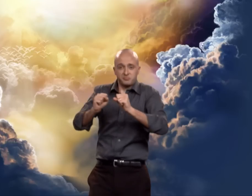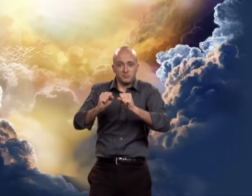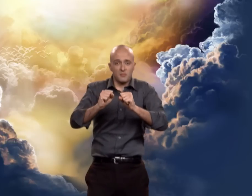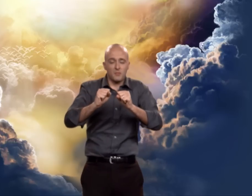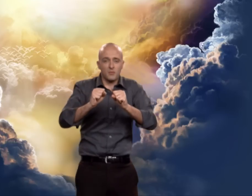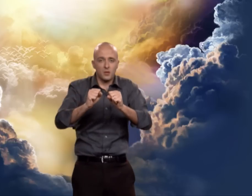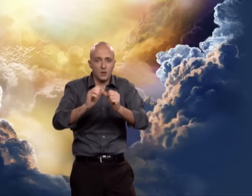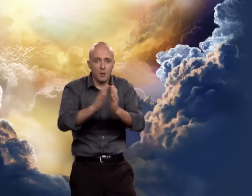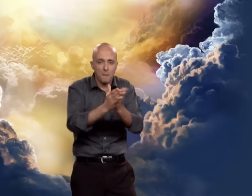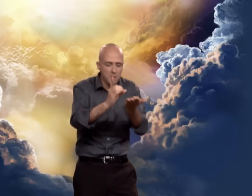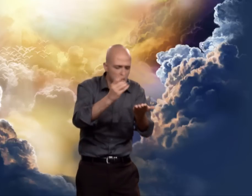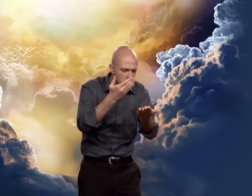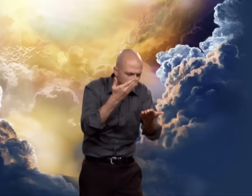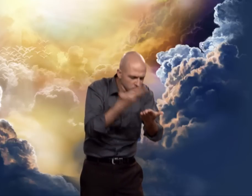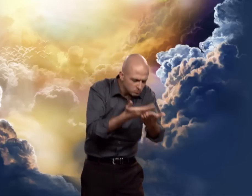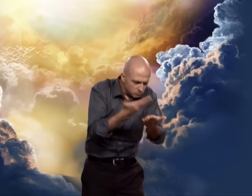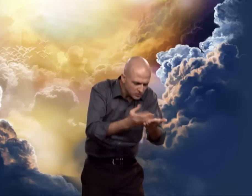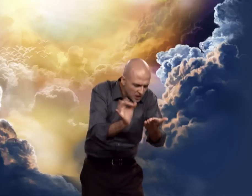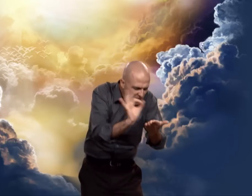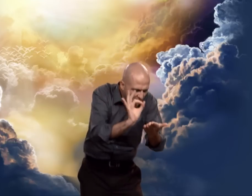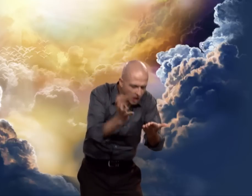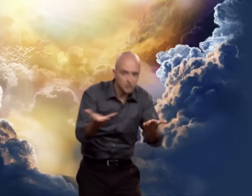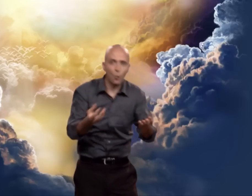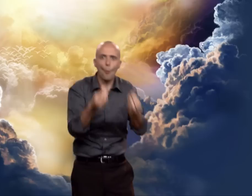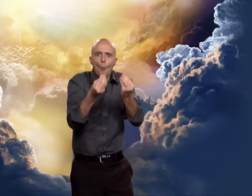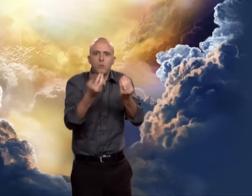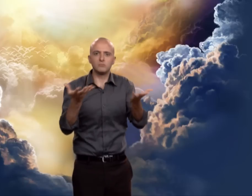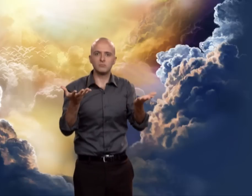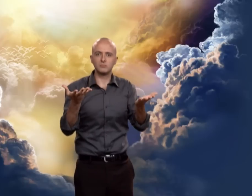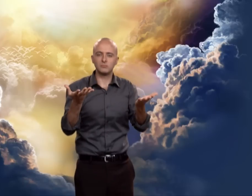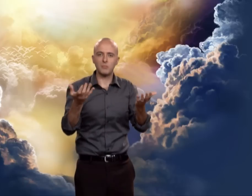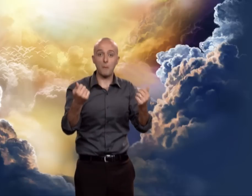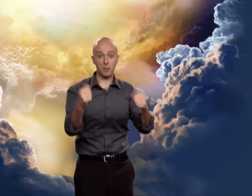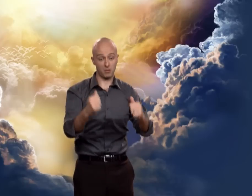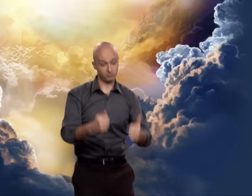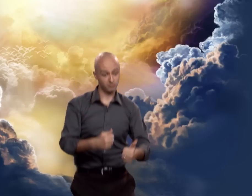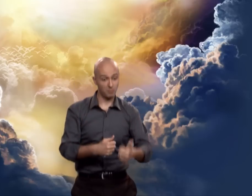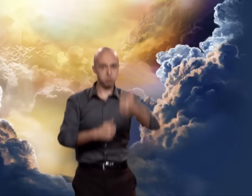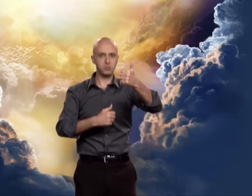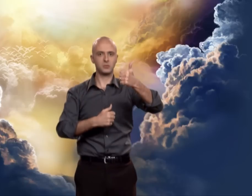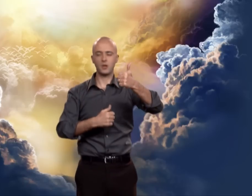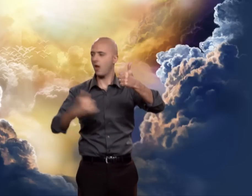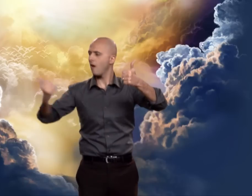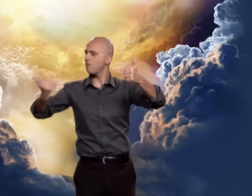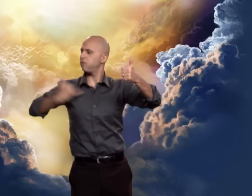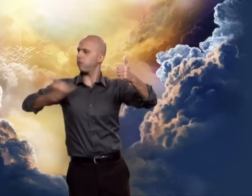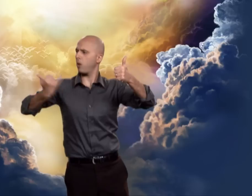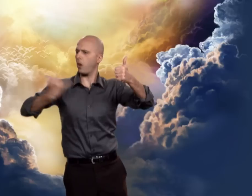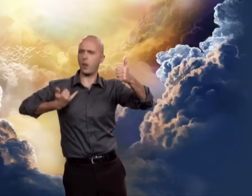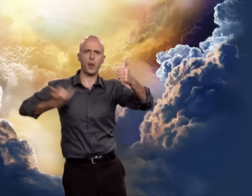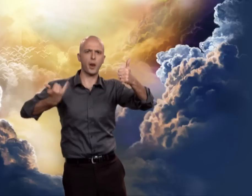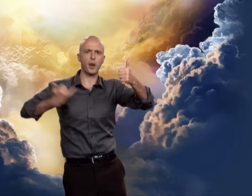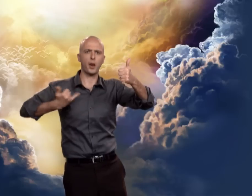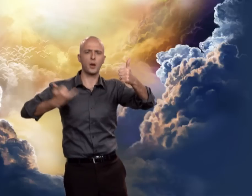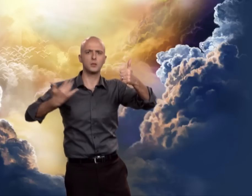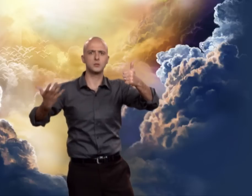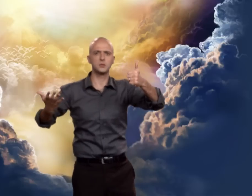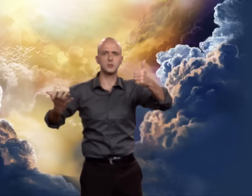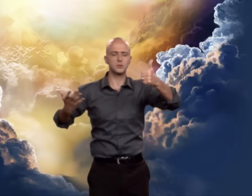palavra, prova conclusiva de que punirá os transgressores de sua lei. Será ele demasiado